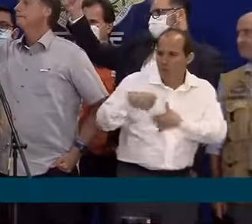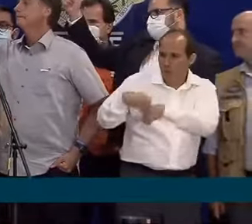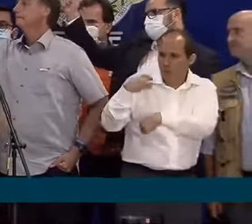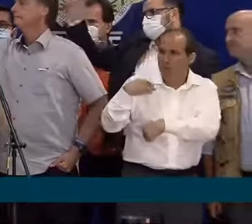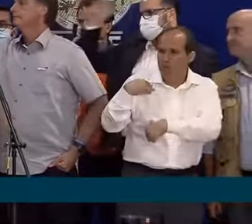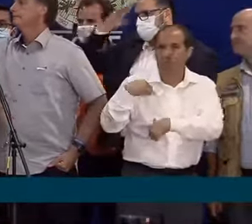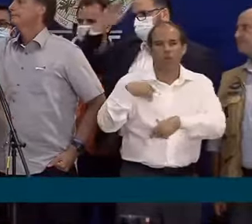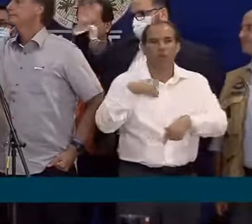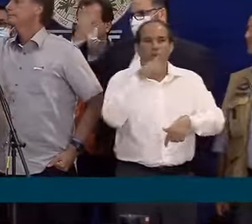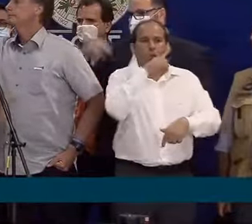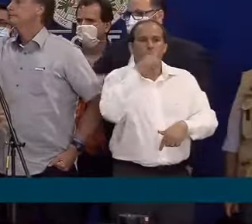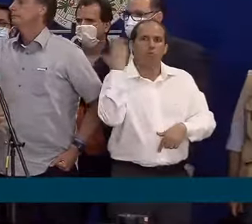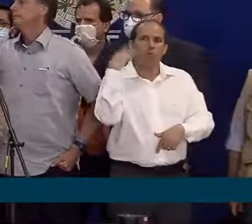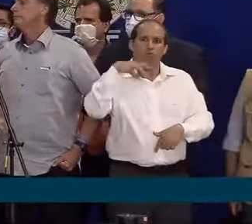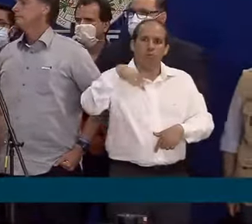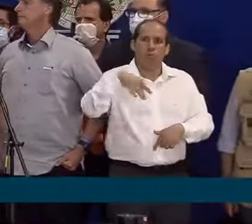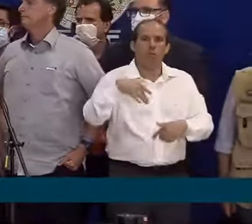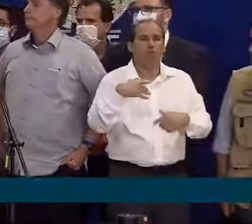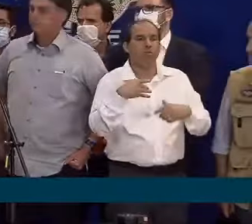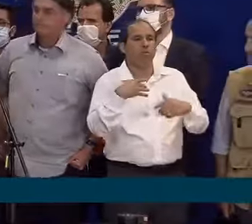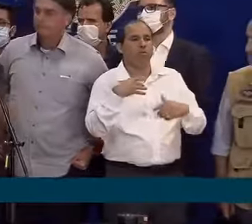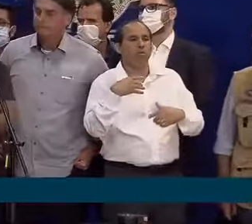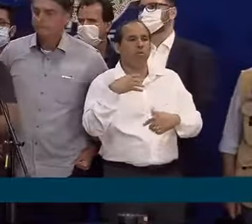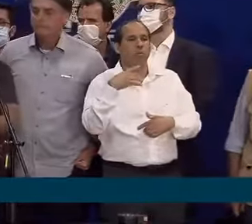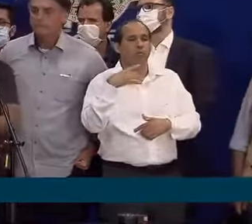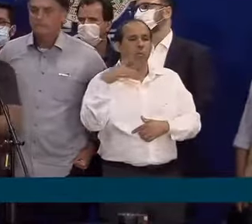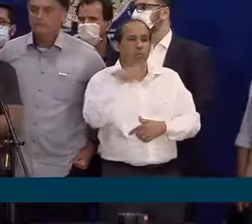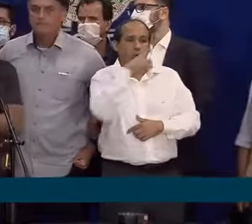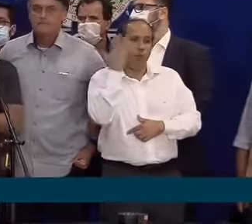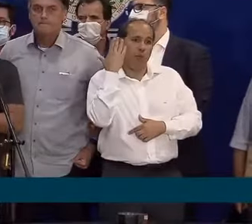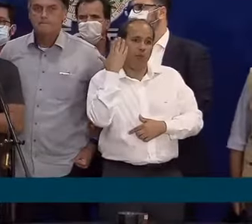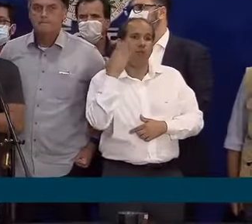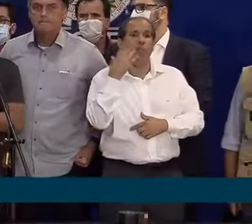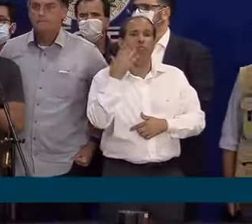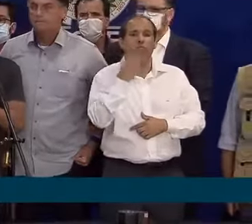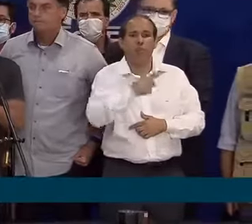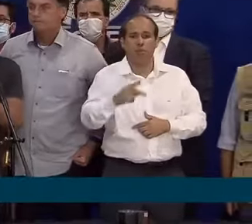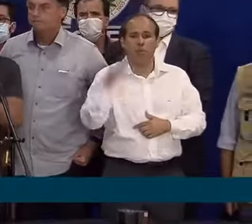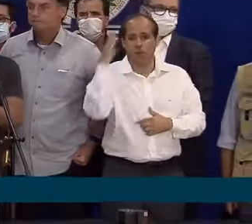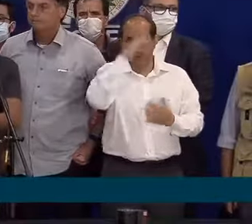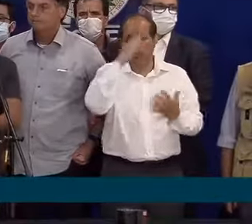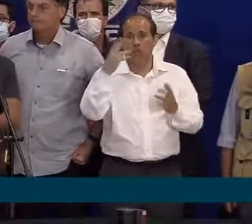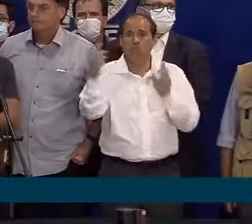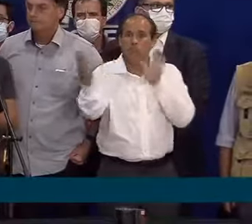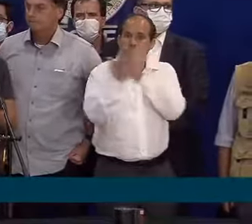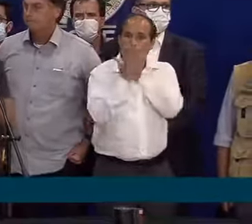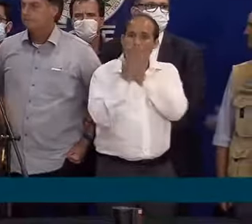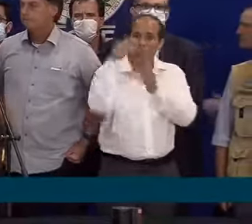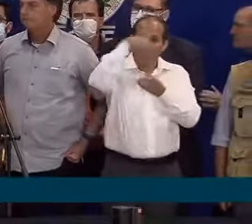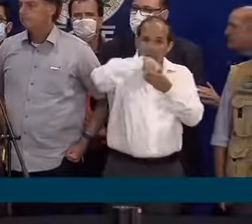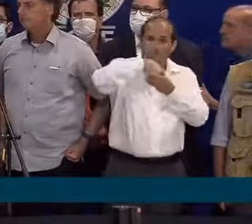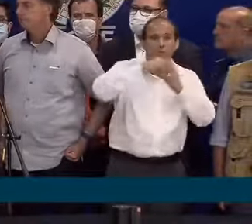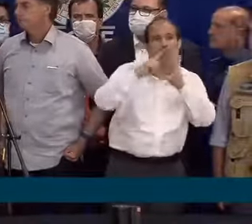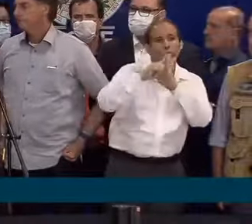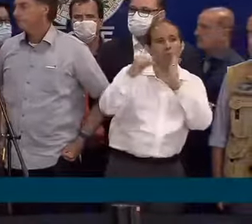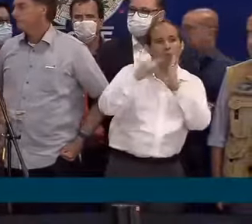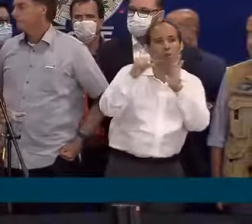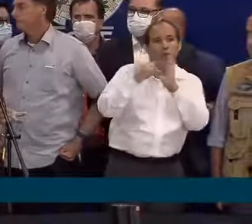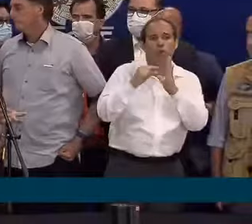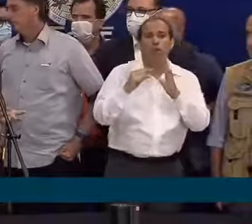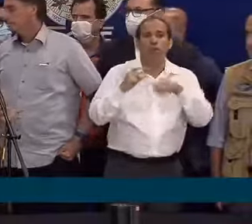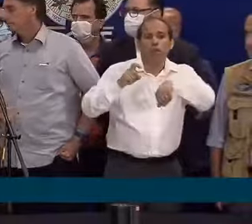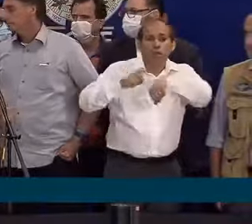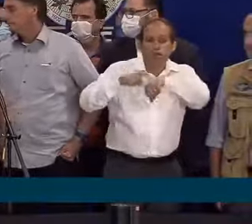domingo agora, o presidente Bolsonaro me recebeu no Palácio da Alvorada. E ao dizer